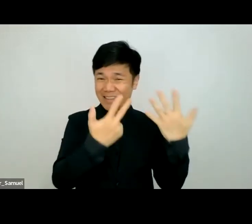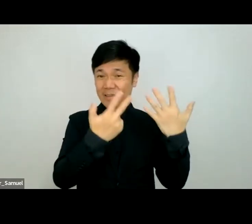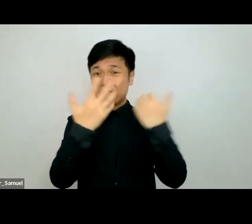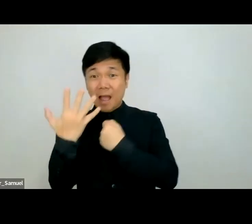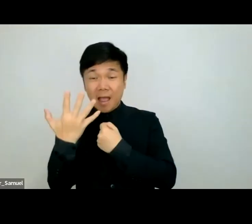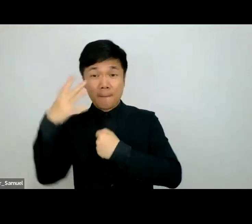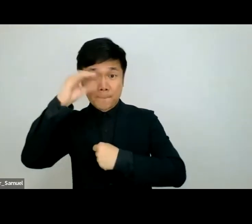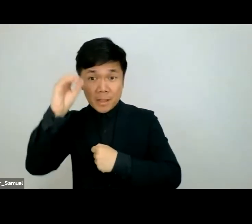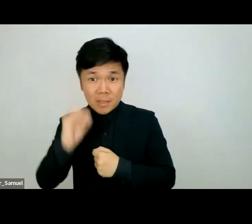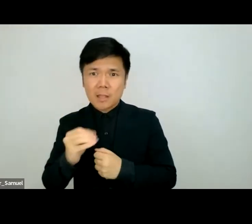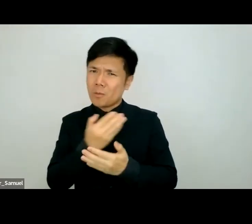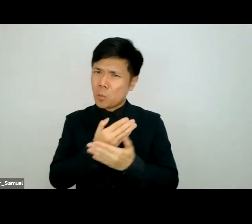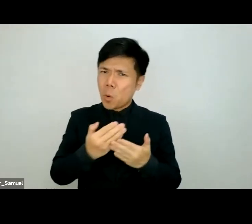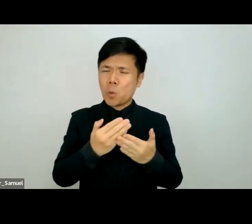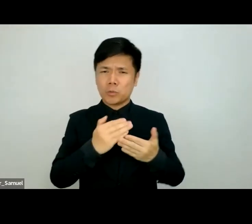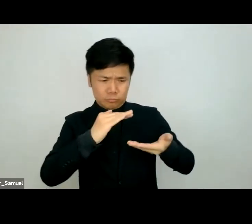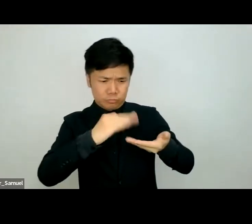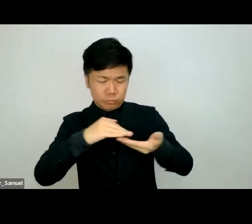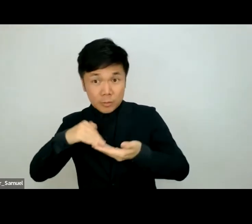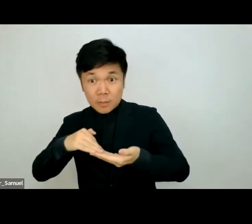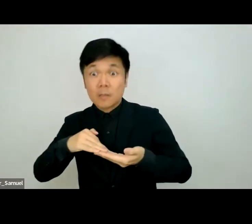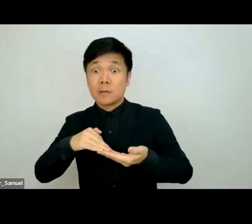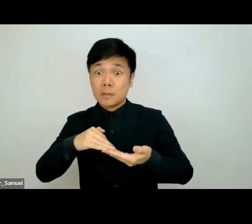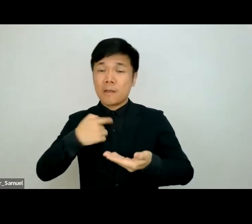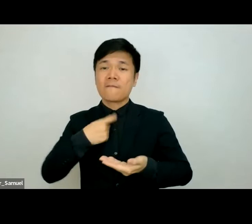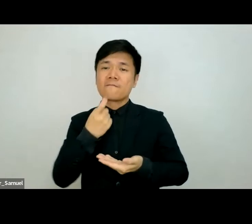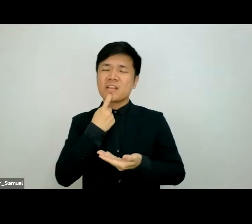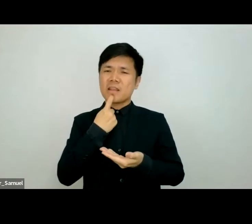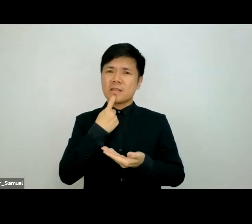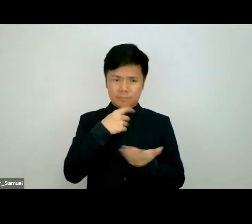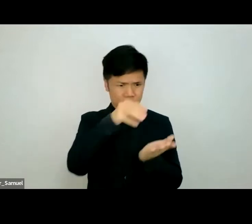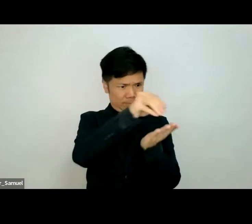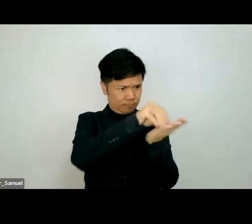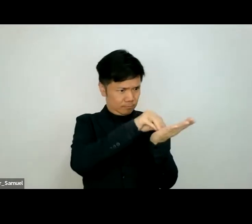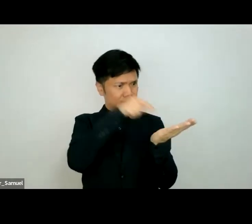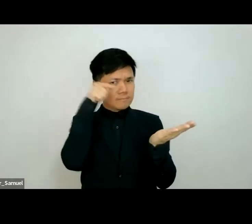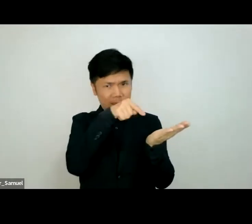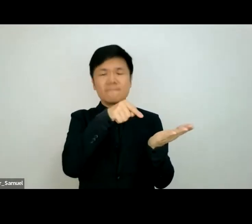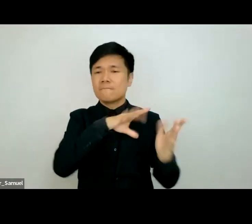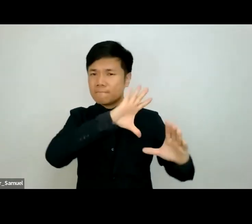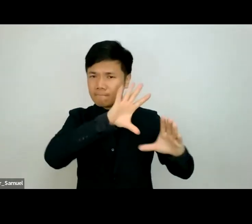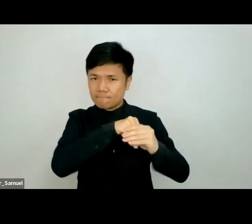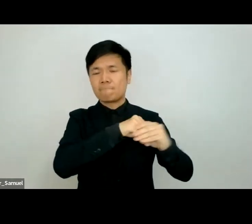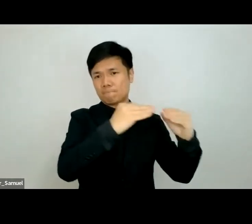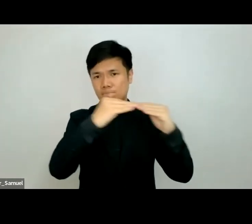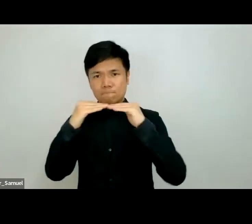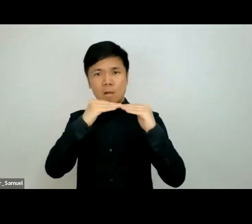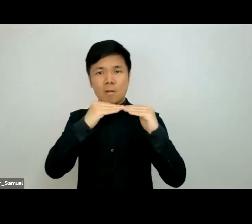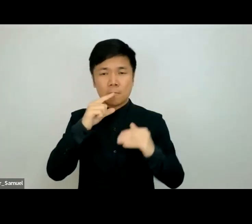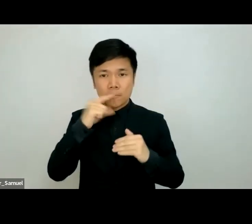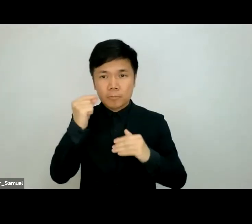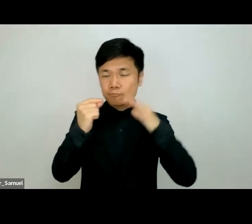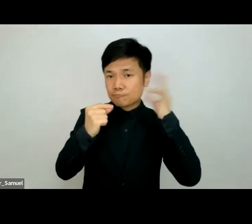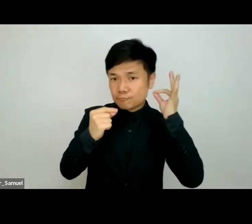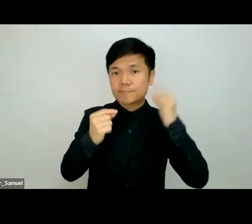priorités en matière de développement et de la politique étrangère. Et les qualités du genre et l'inclusion des